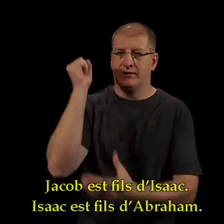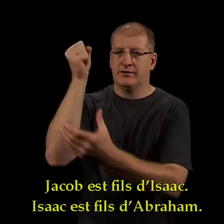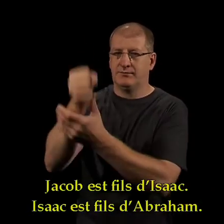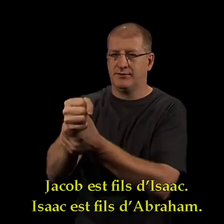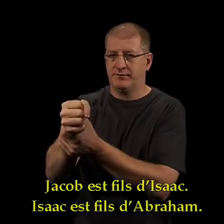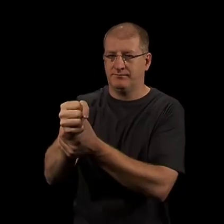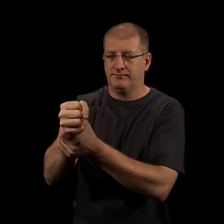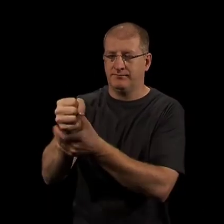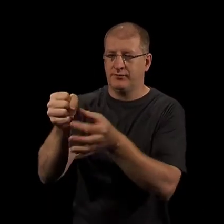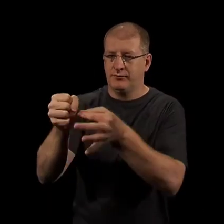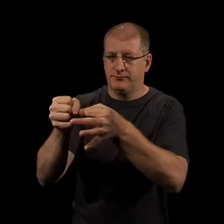fils d'Abraham.